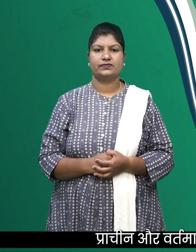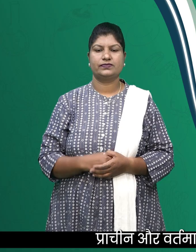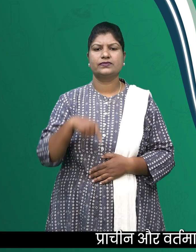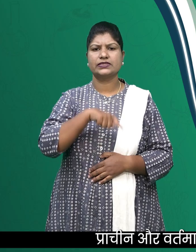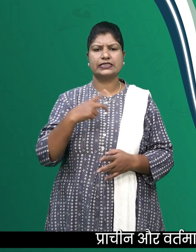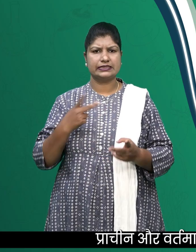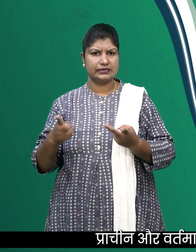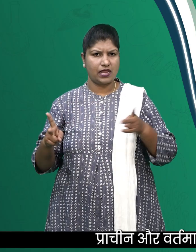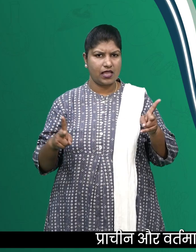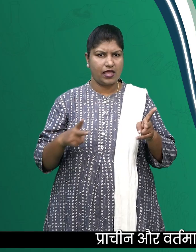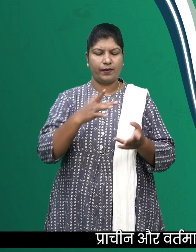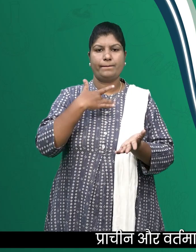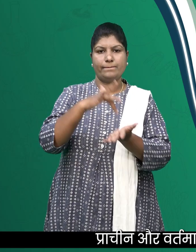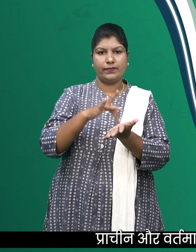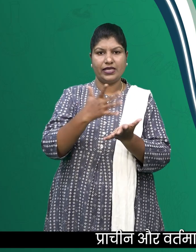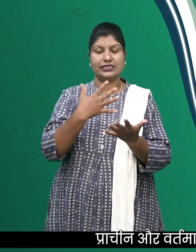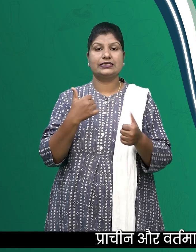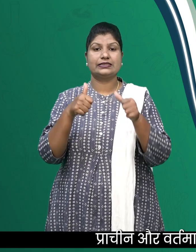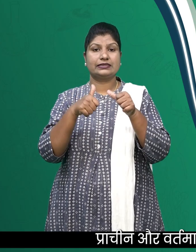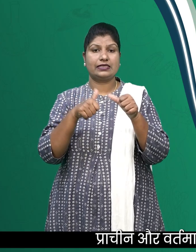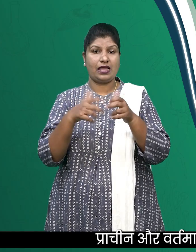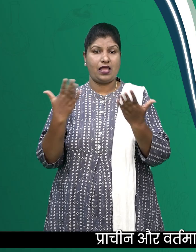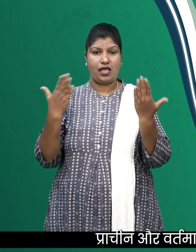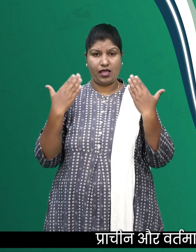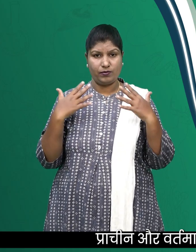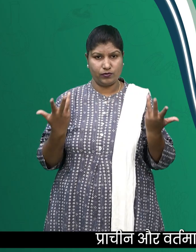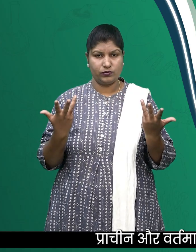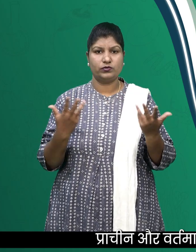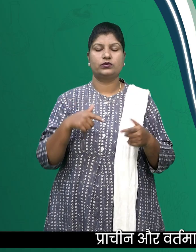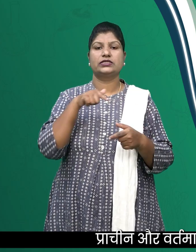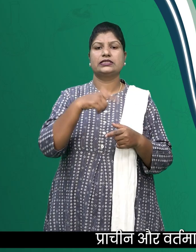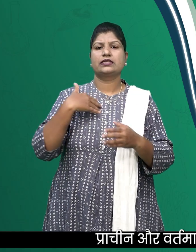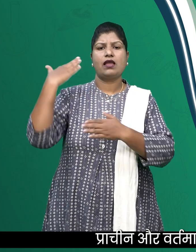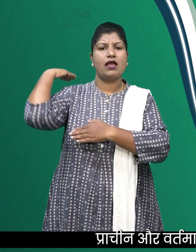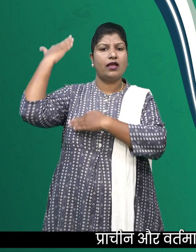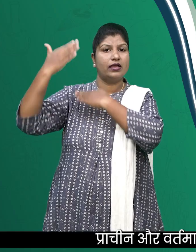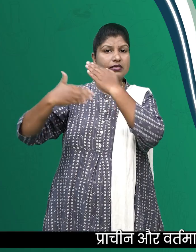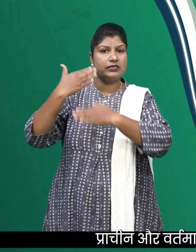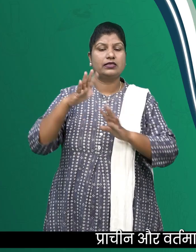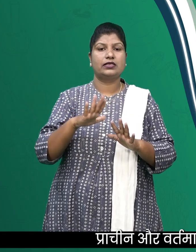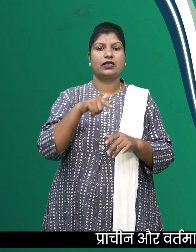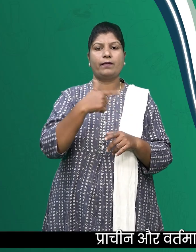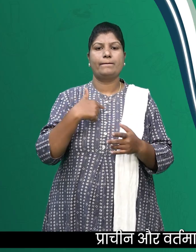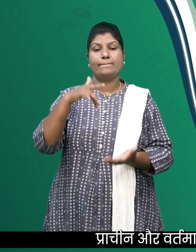प्राचीन और वर्तमान पृथ्वी के वायुमंडल के बीच अंतर करें।